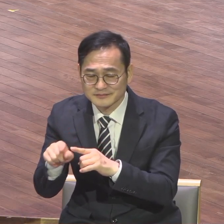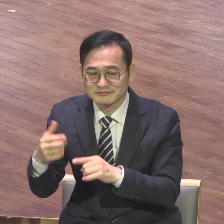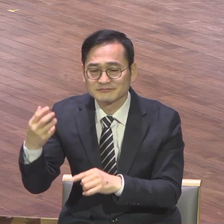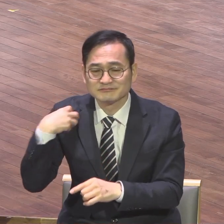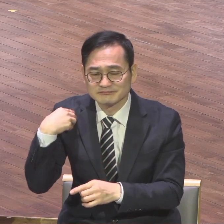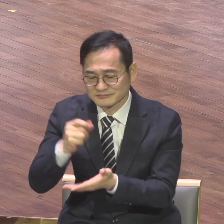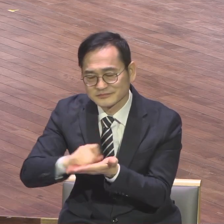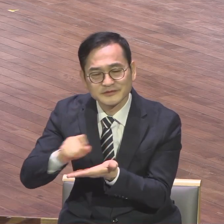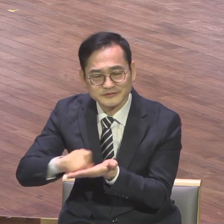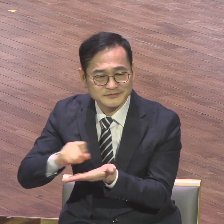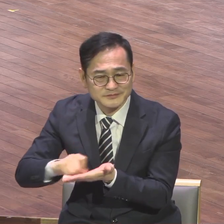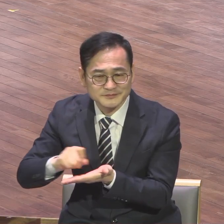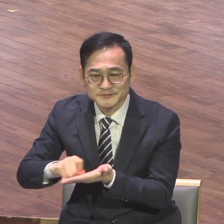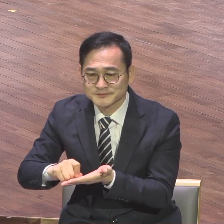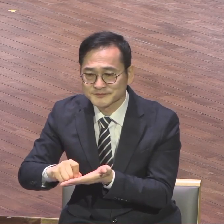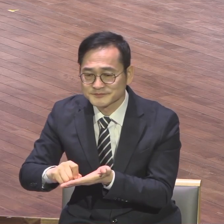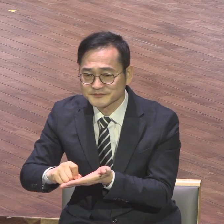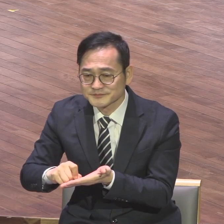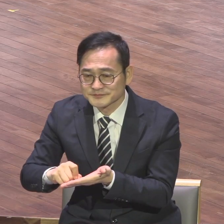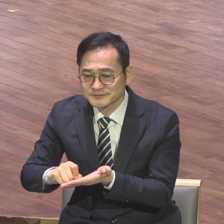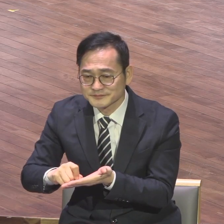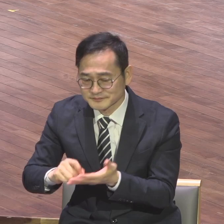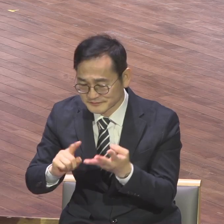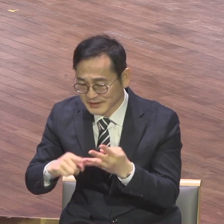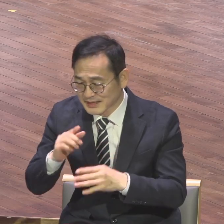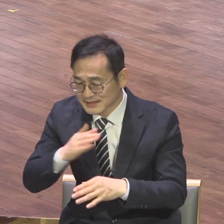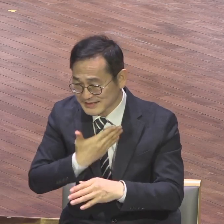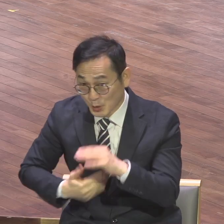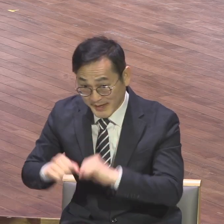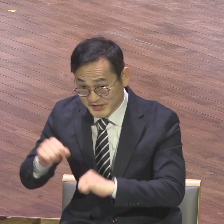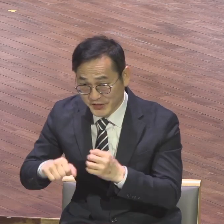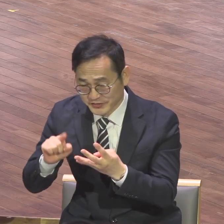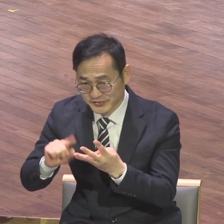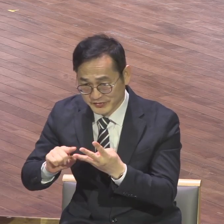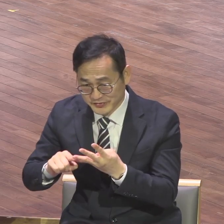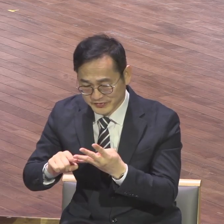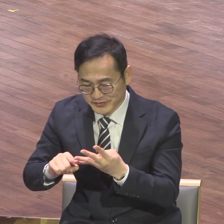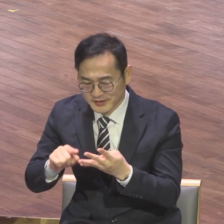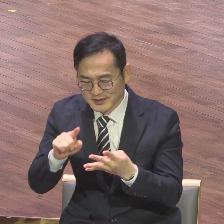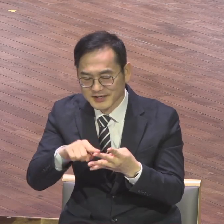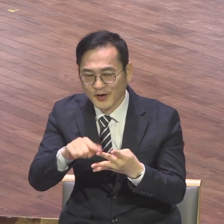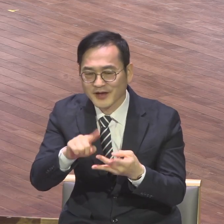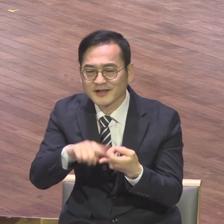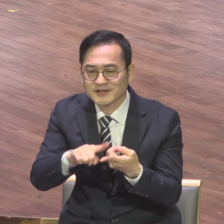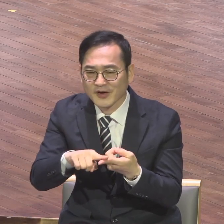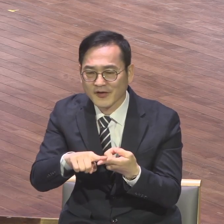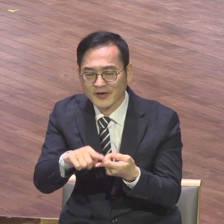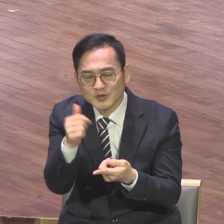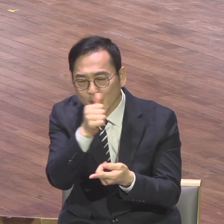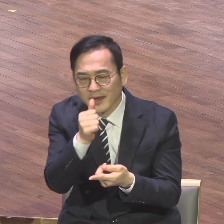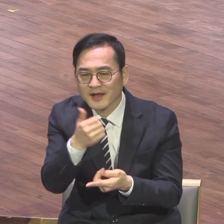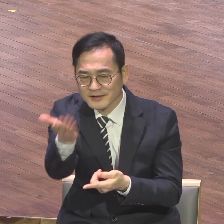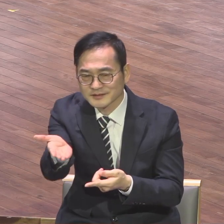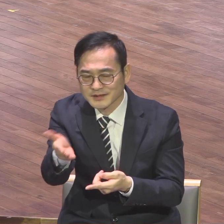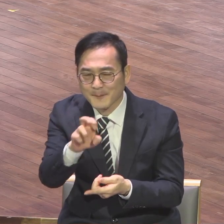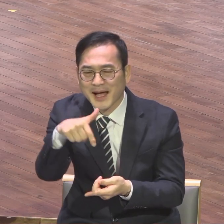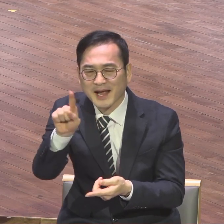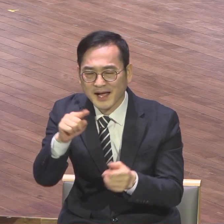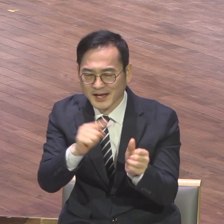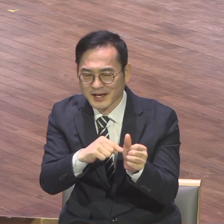그래서 사도행전을 살펴보면요. 이 마가라는 인물이 잠시 등장을 합니다. 사도행전 1장,